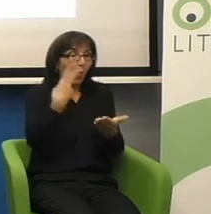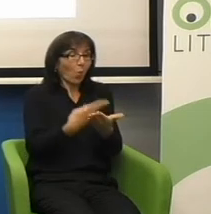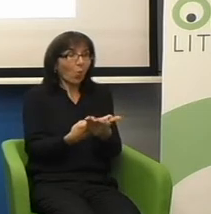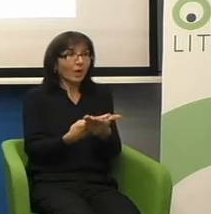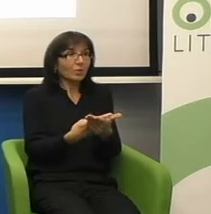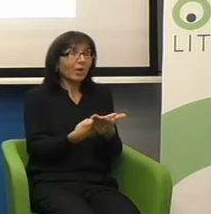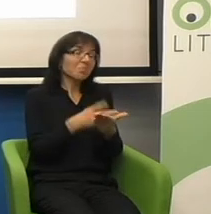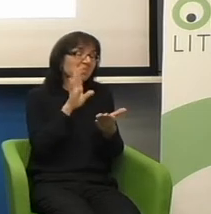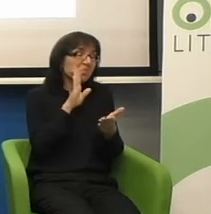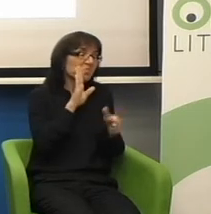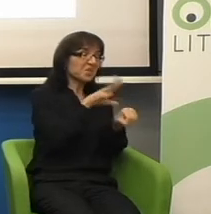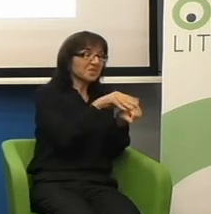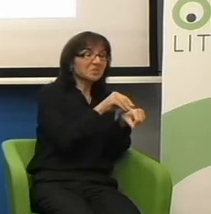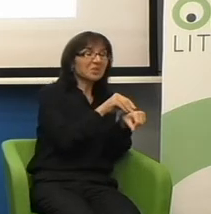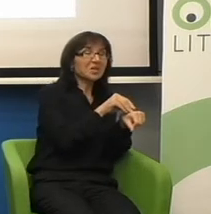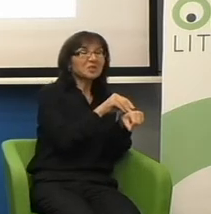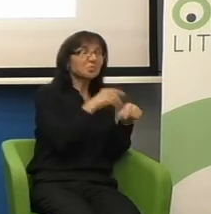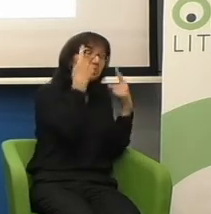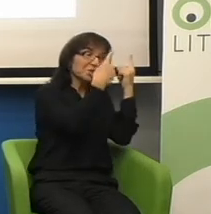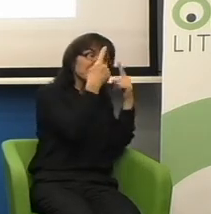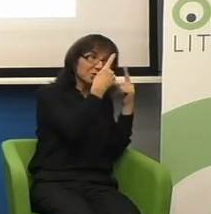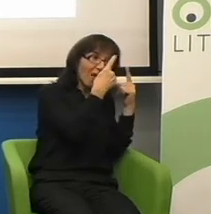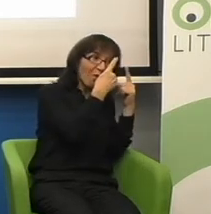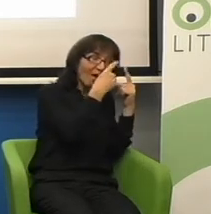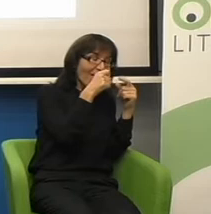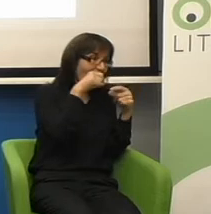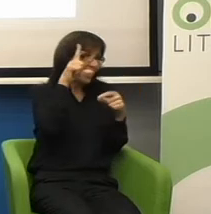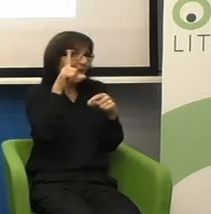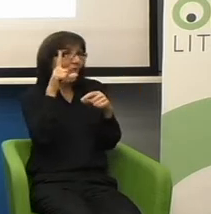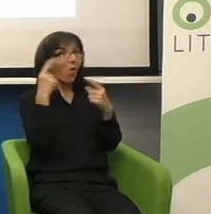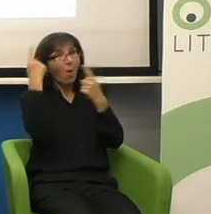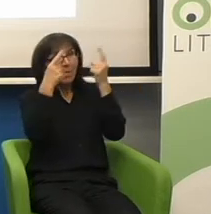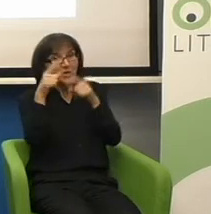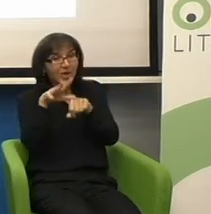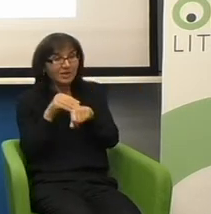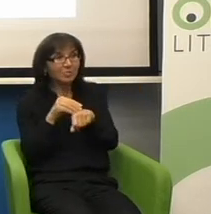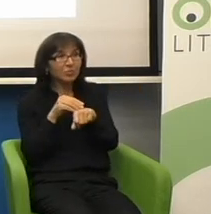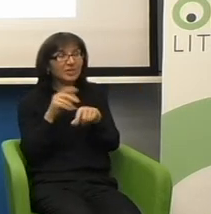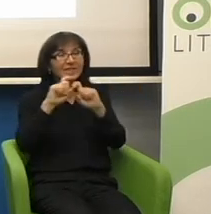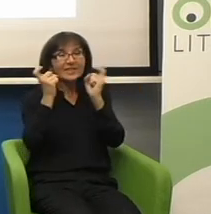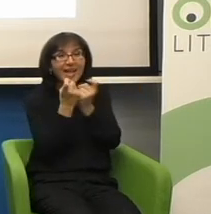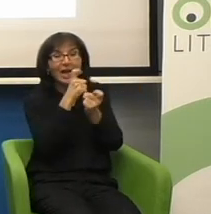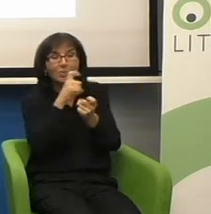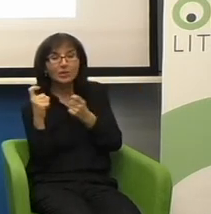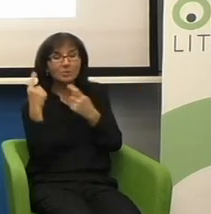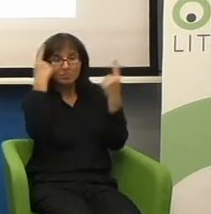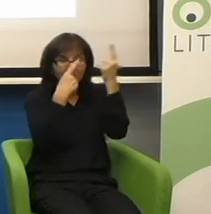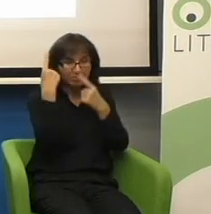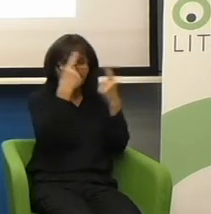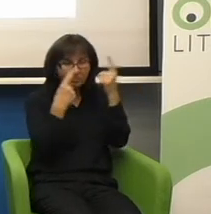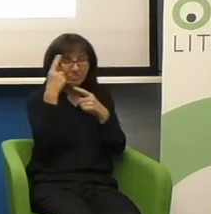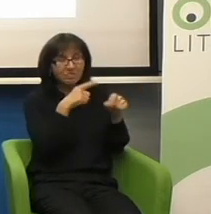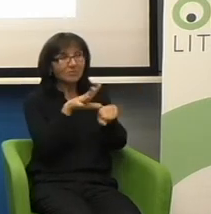z Cybulskim spać, budziła się pani z Cybulskim obok niemalże, mając oczywiście